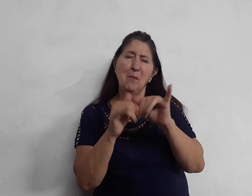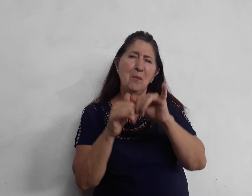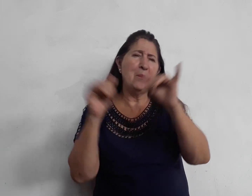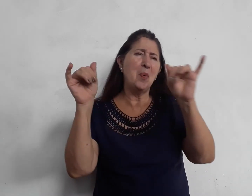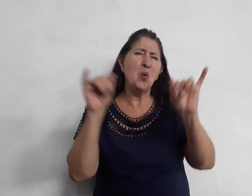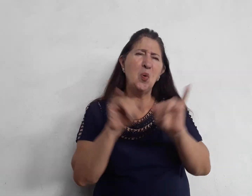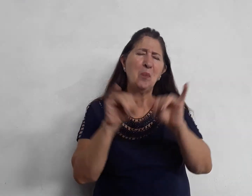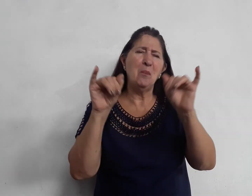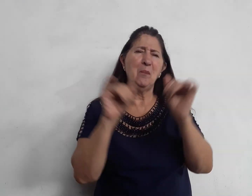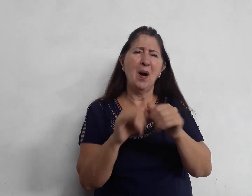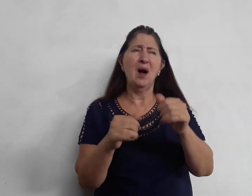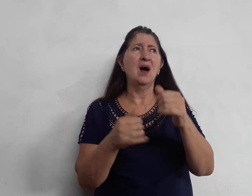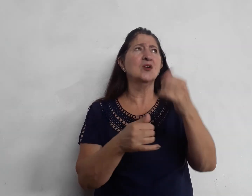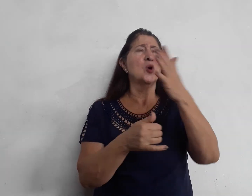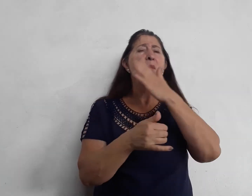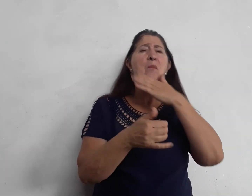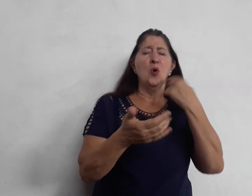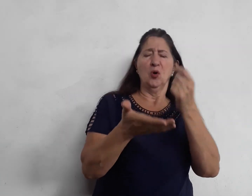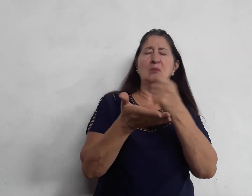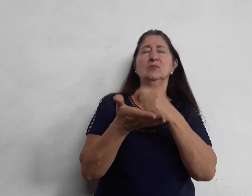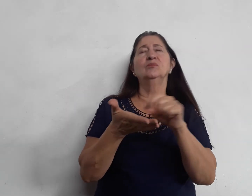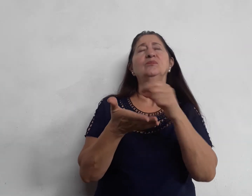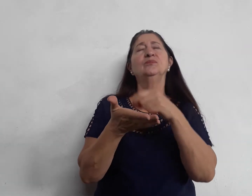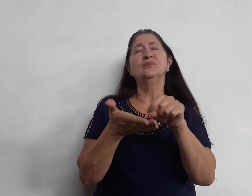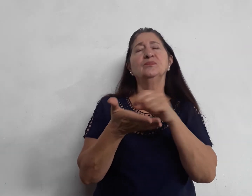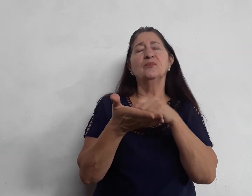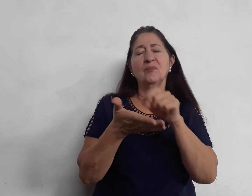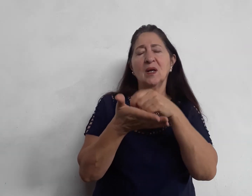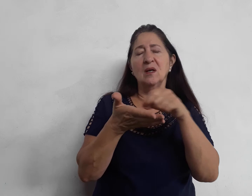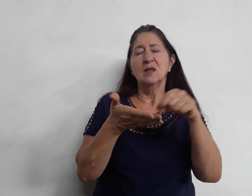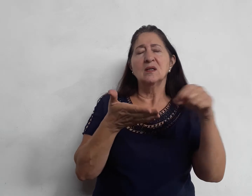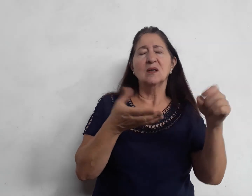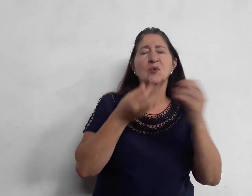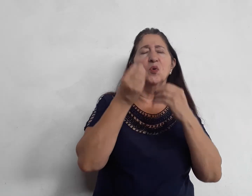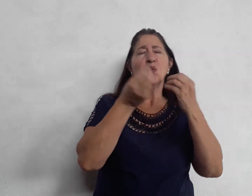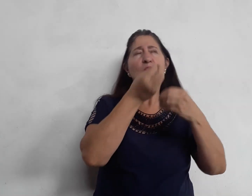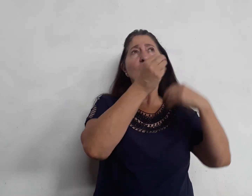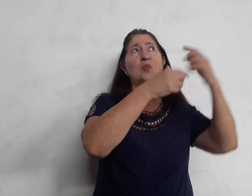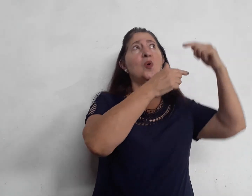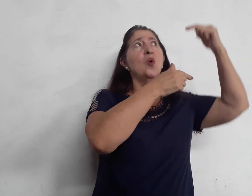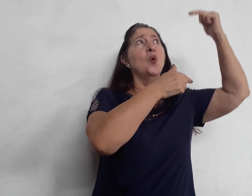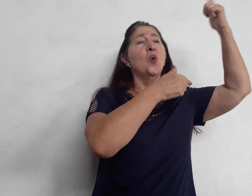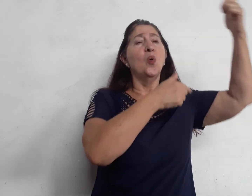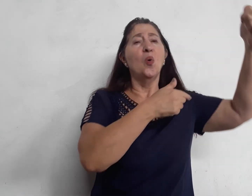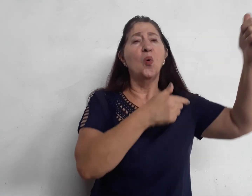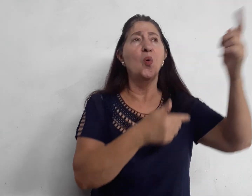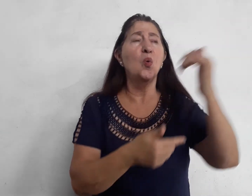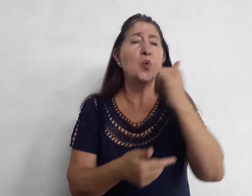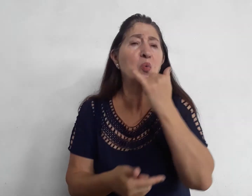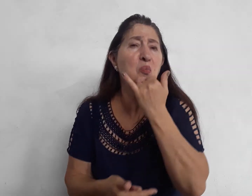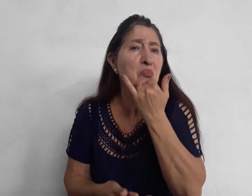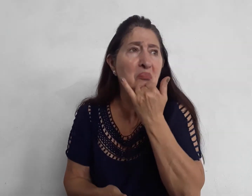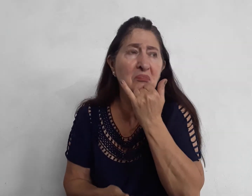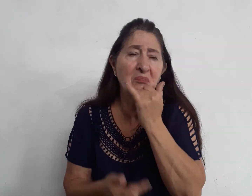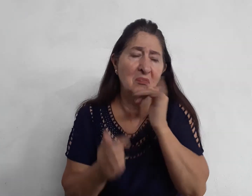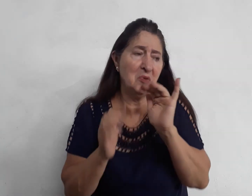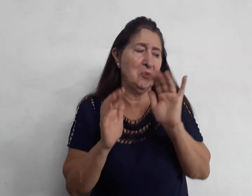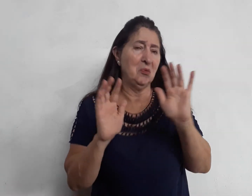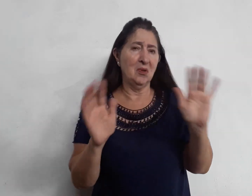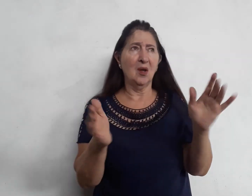psicografia, psicografando, querendo saber o que tem do outro lado da vida e não preocupam com quem está